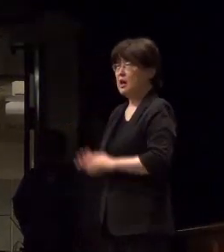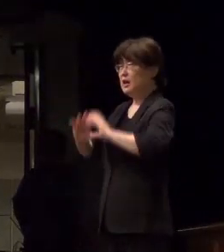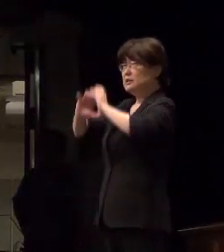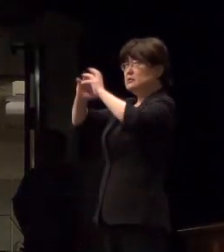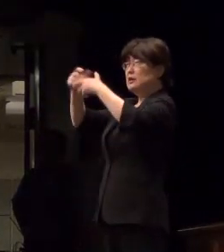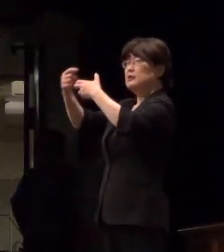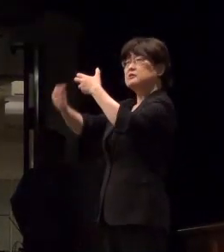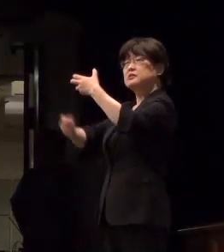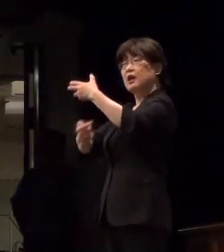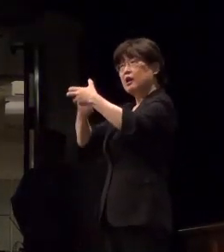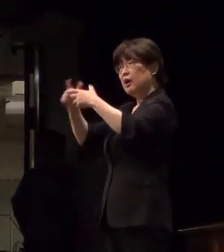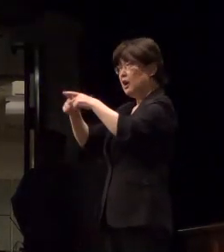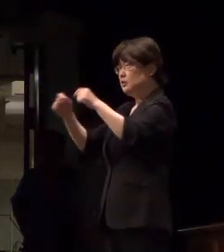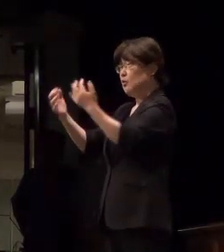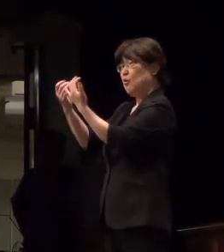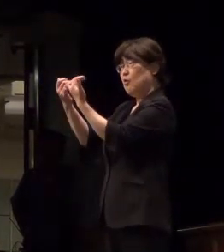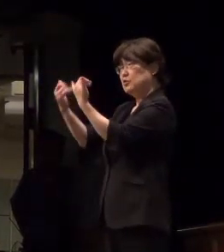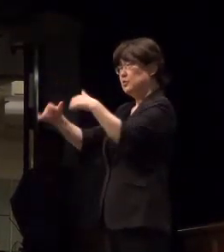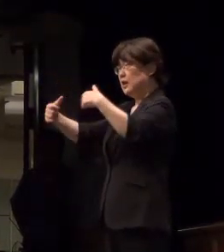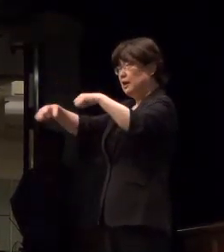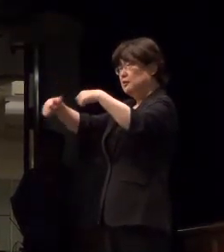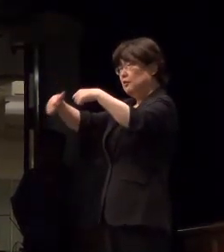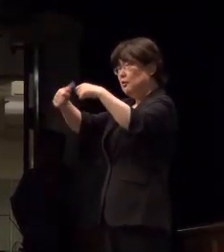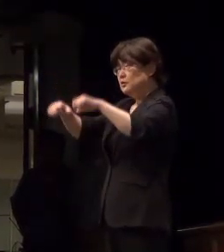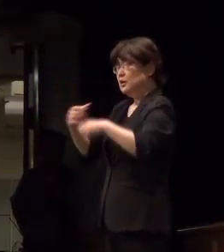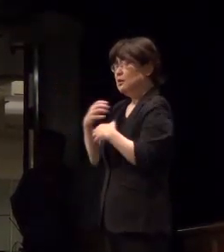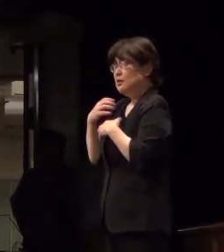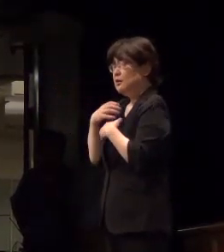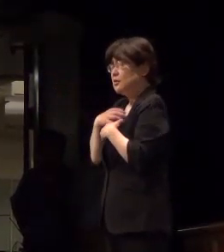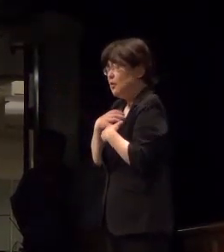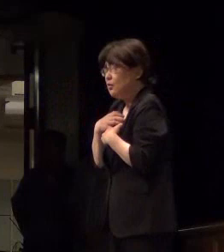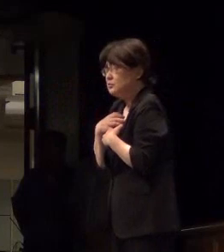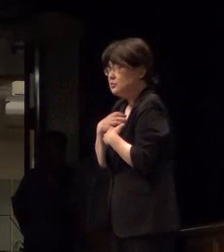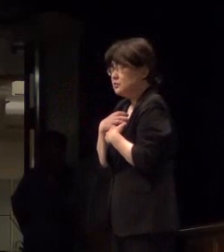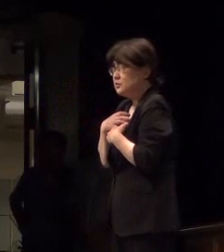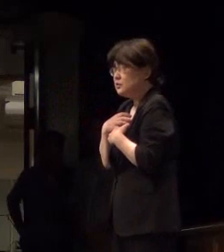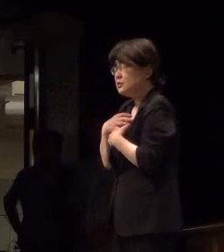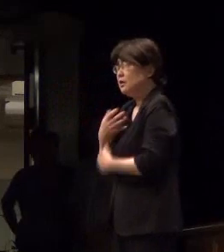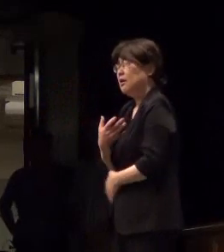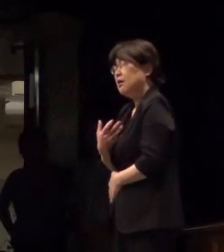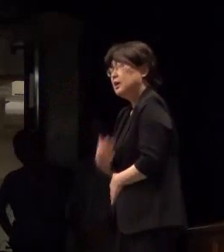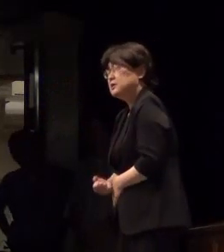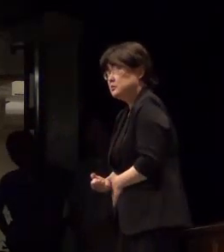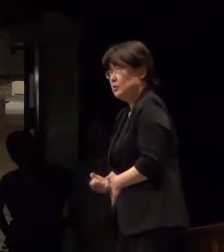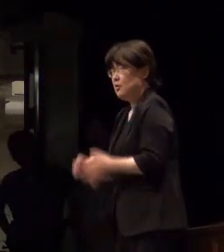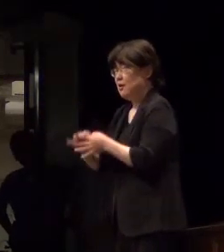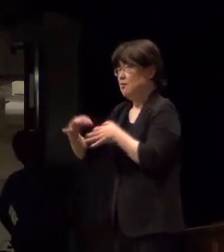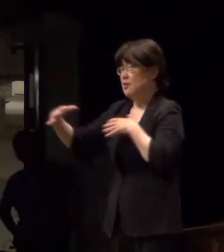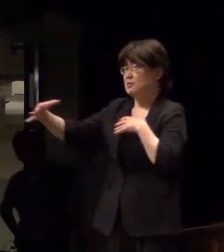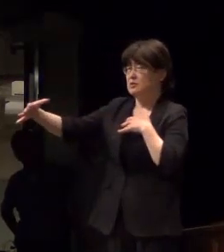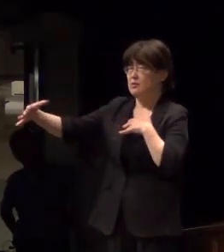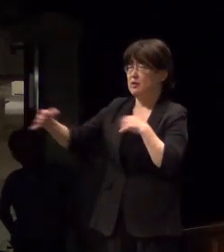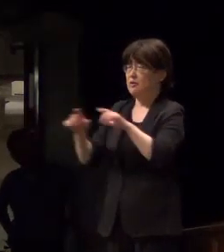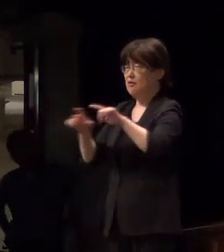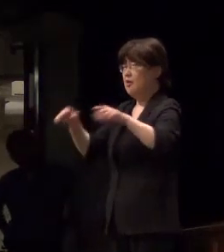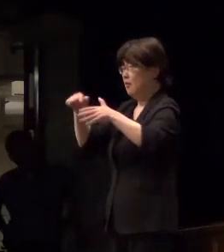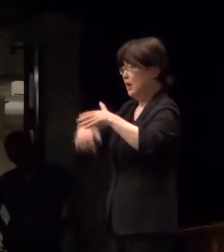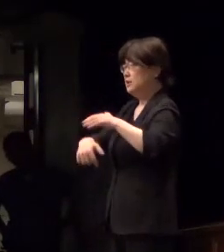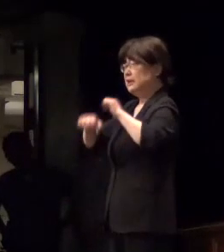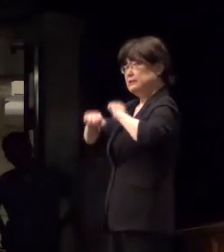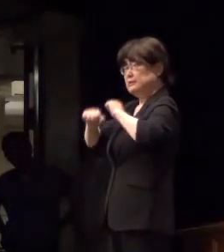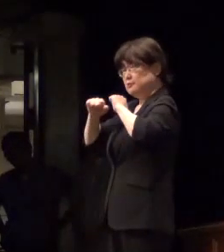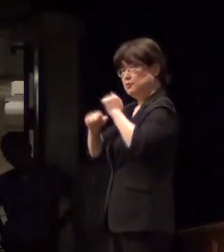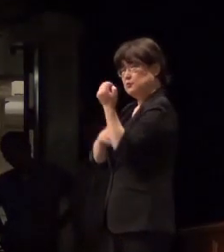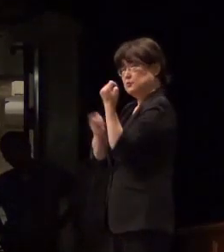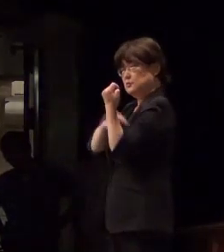界の国民が等しく恐怖と絶望から免れ、平和のうちに生存する権利を有することを確認